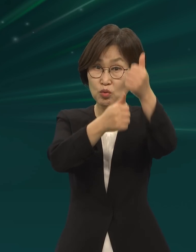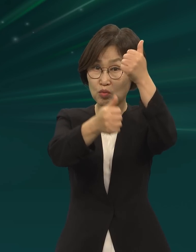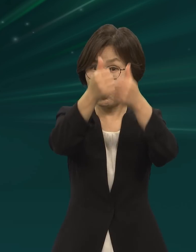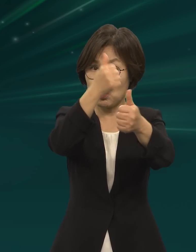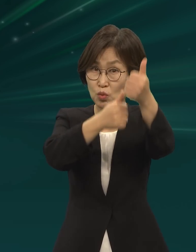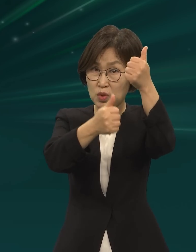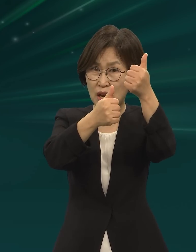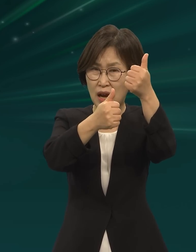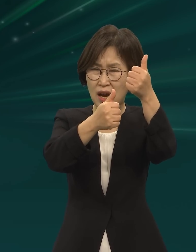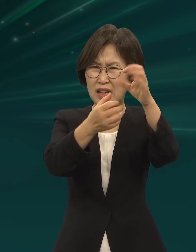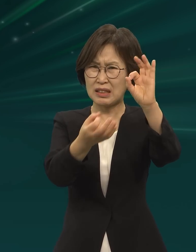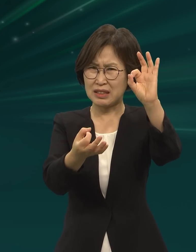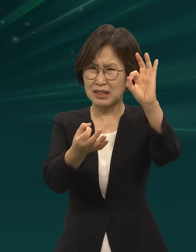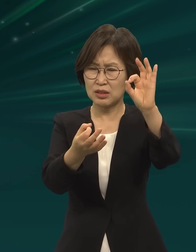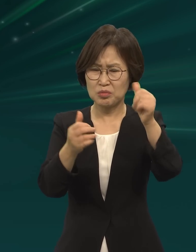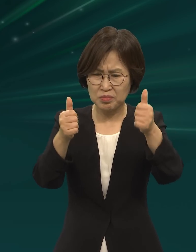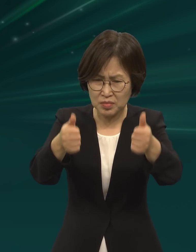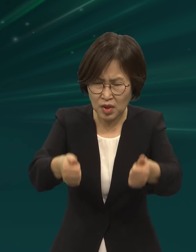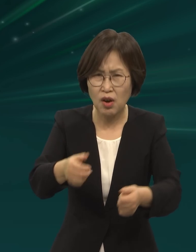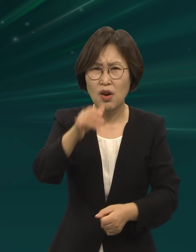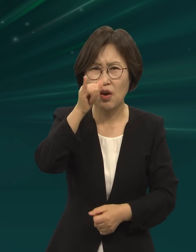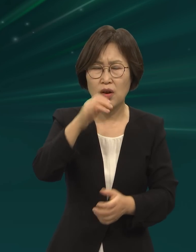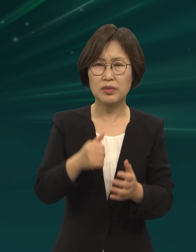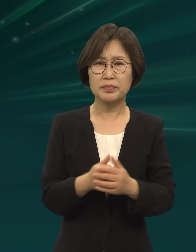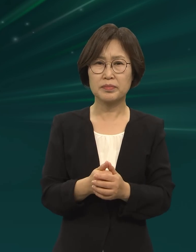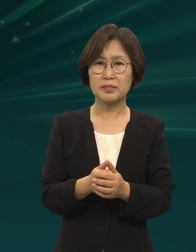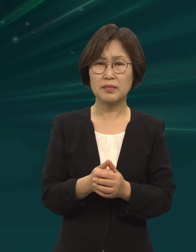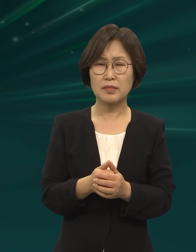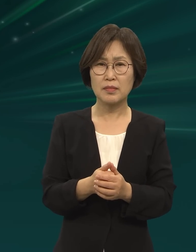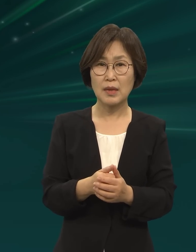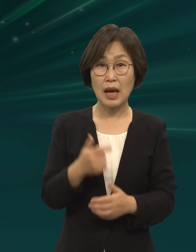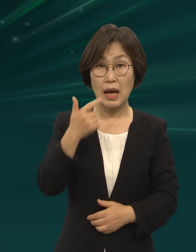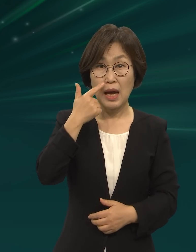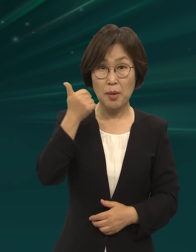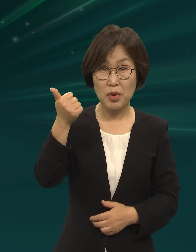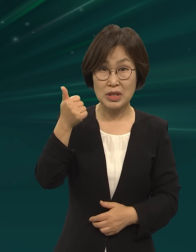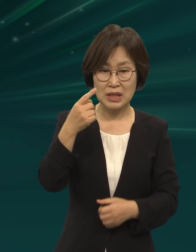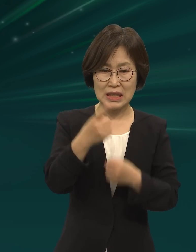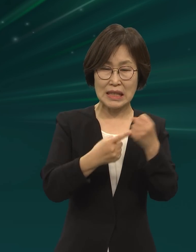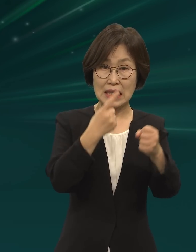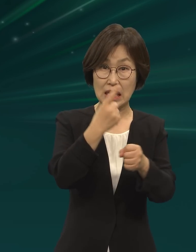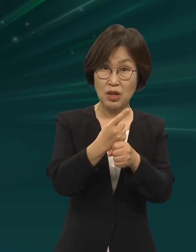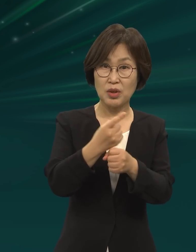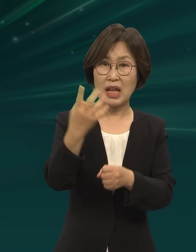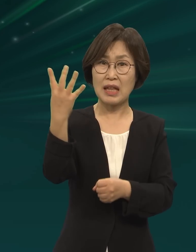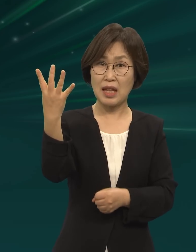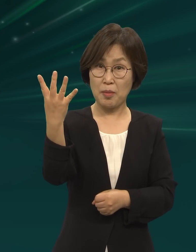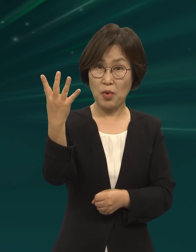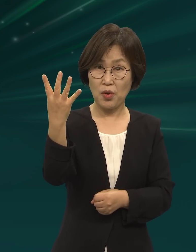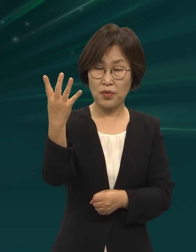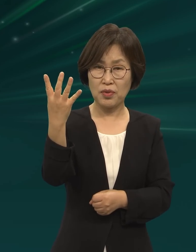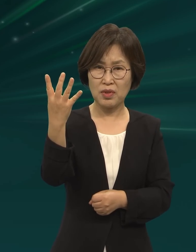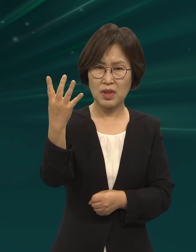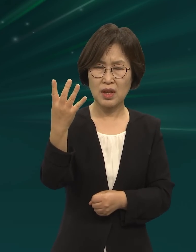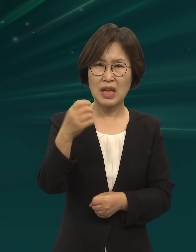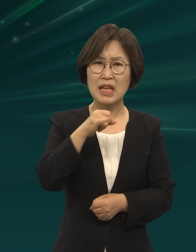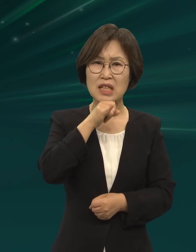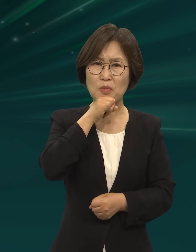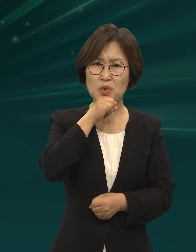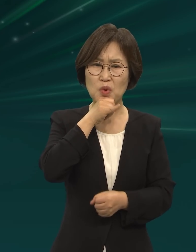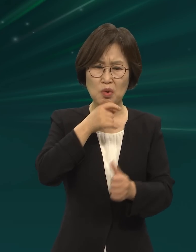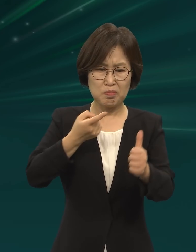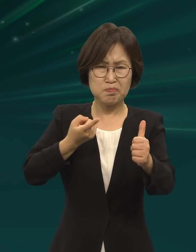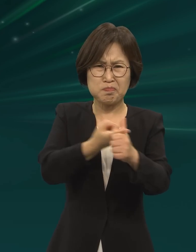우상들도 섬겼습니다. 우리 아버지는 1년에 4번 염소의 목을 잘라서 이제